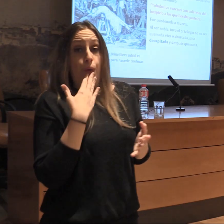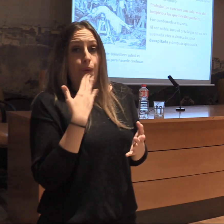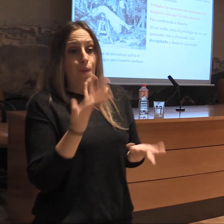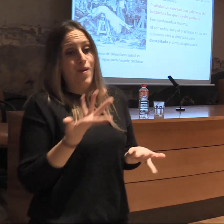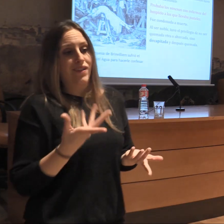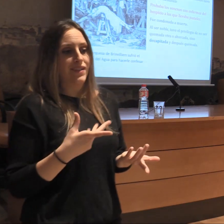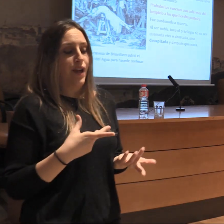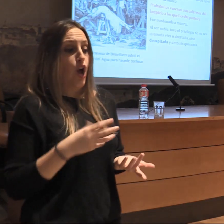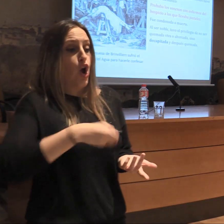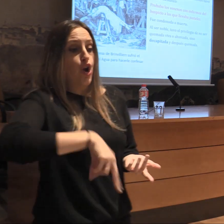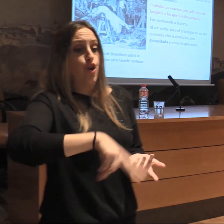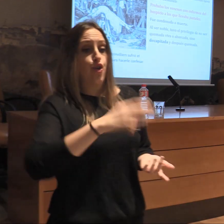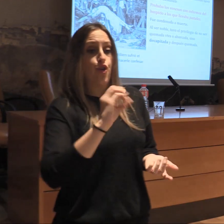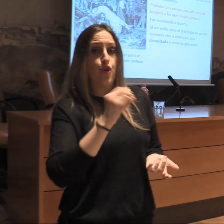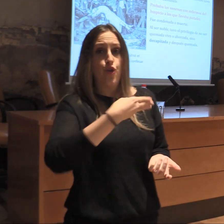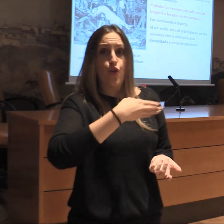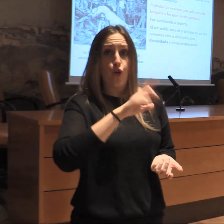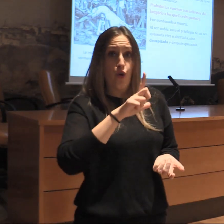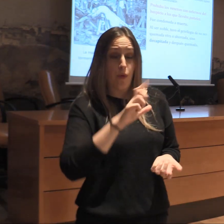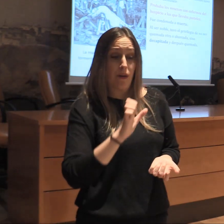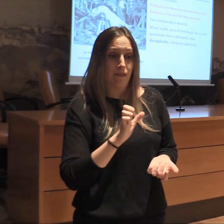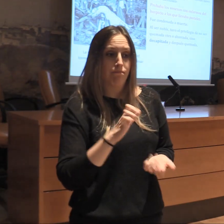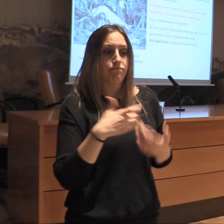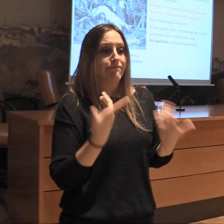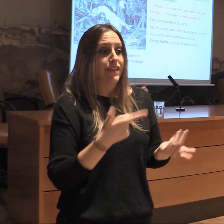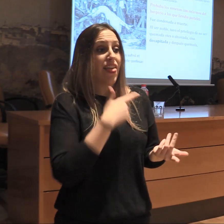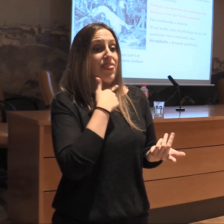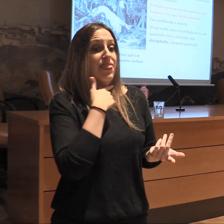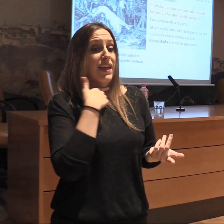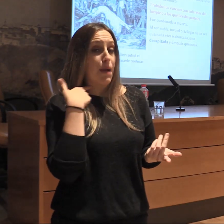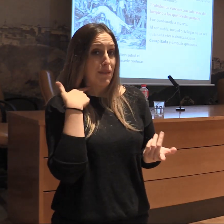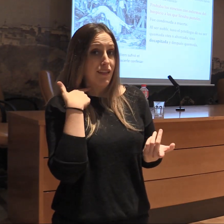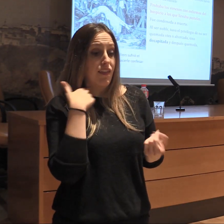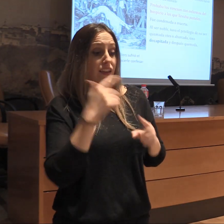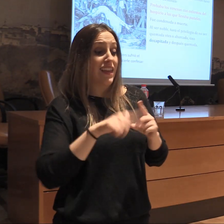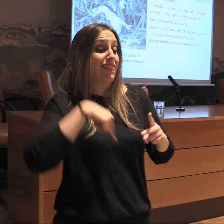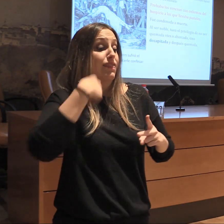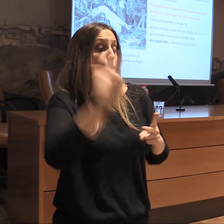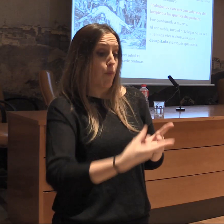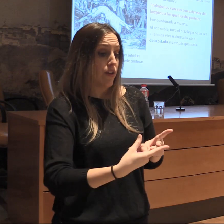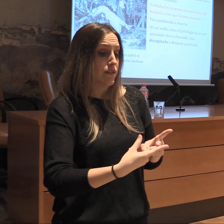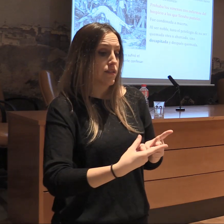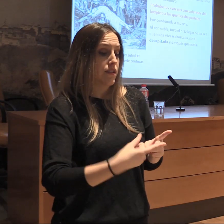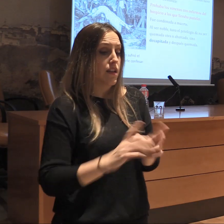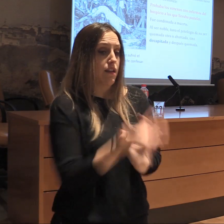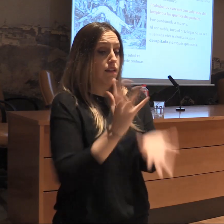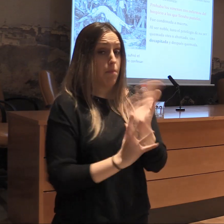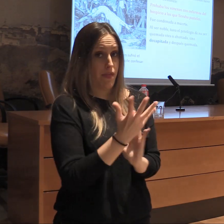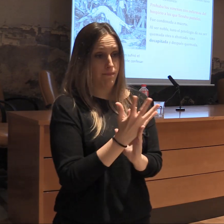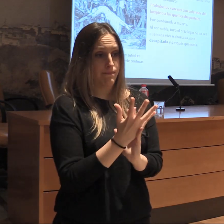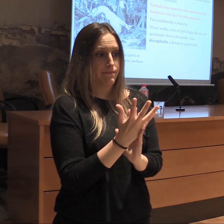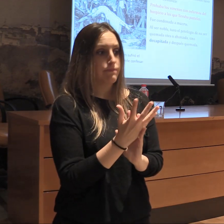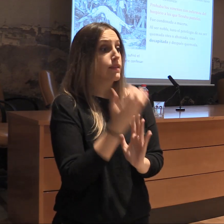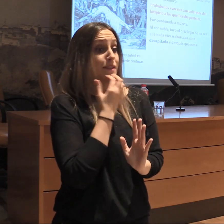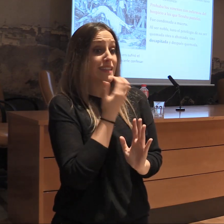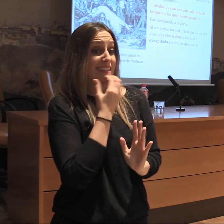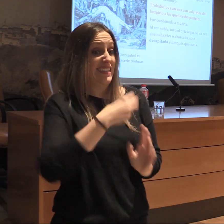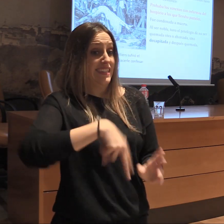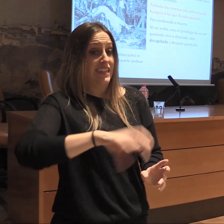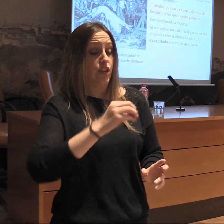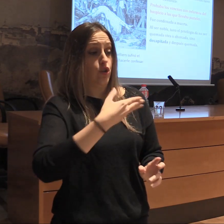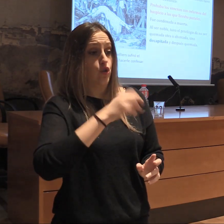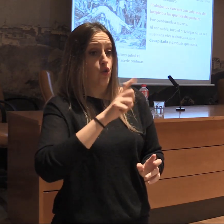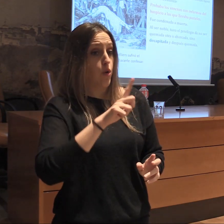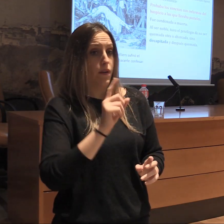noble, tuvo el privilegio de ser decapitada antes de ser quemada. Las personas que no eran nobles eran quemadas vivas.